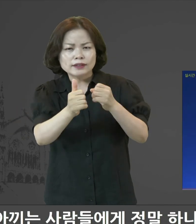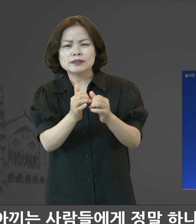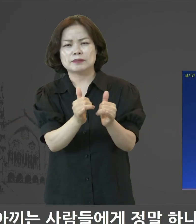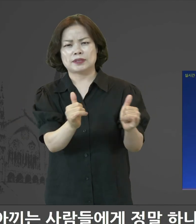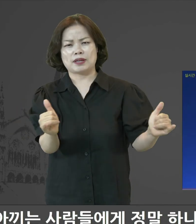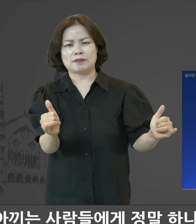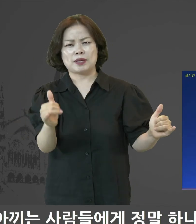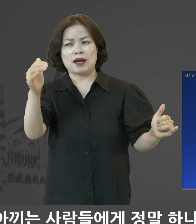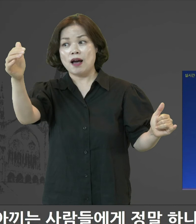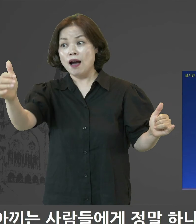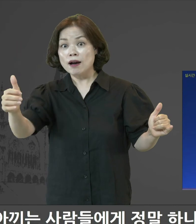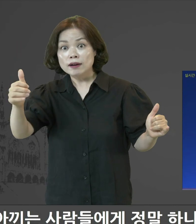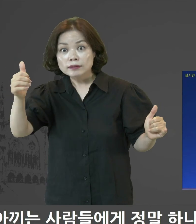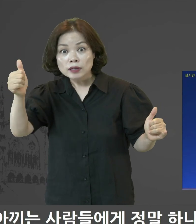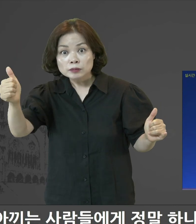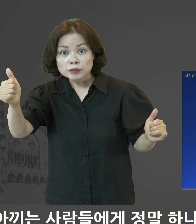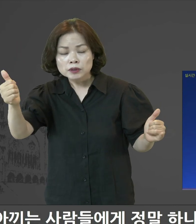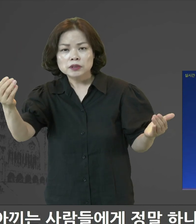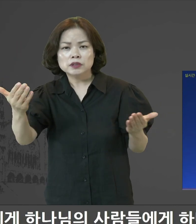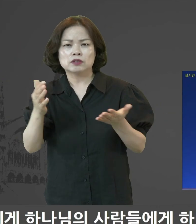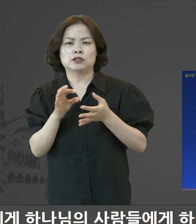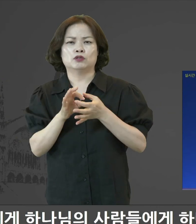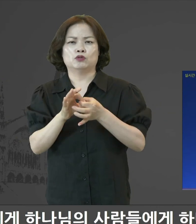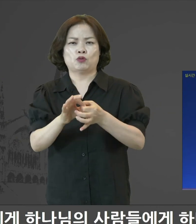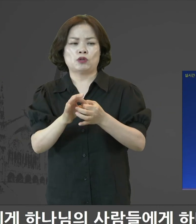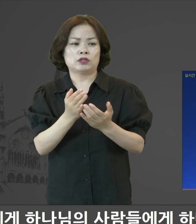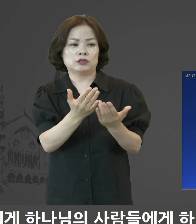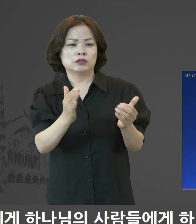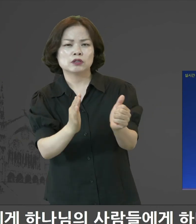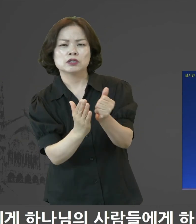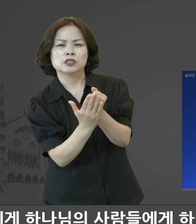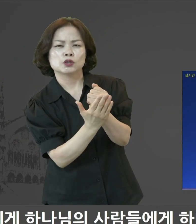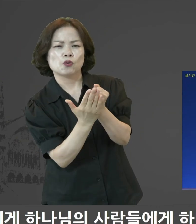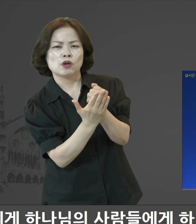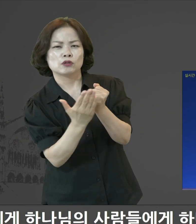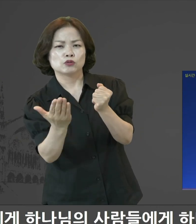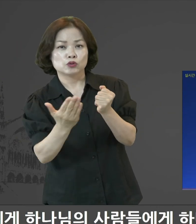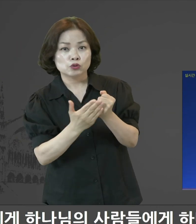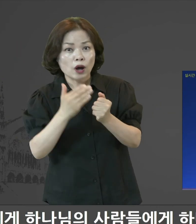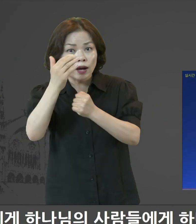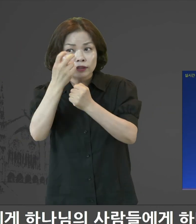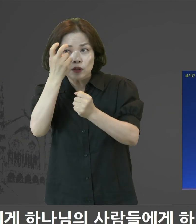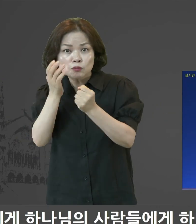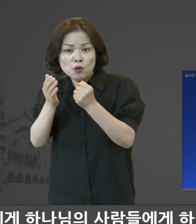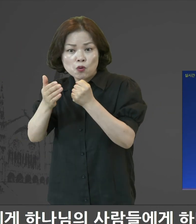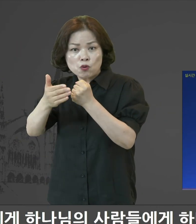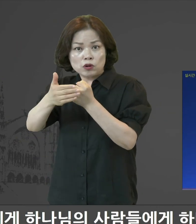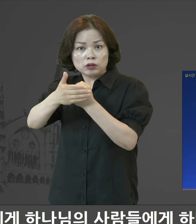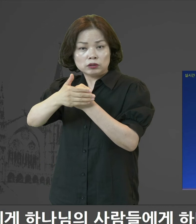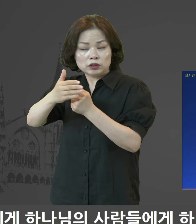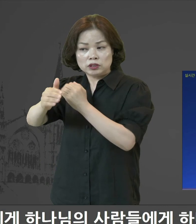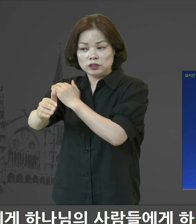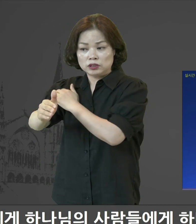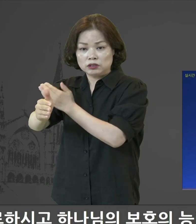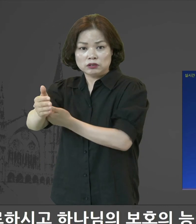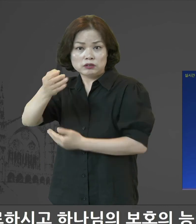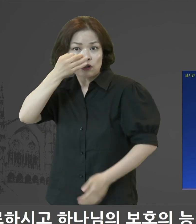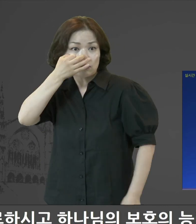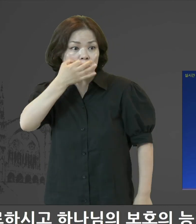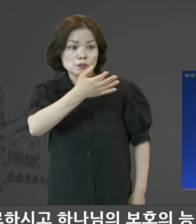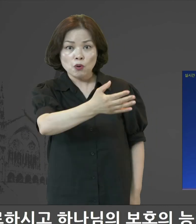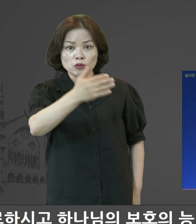하나님의 사람들에게 하나님은 이런 일들을 통해서 그들을 위로하시고 하나님의 보호의 능력을 보여주시는